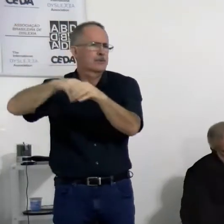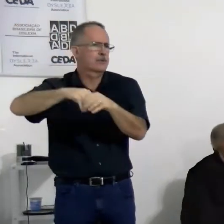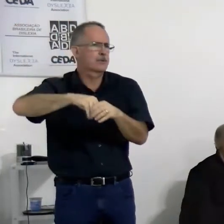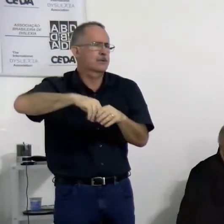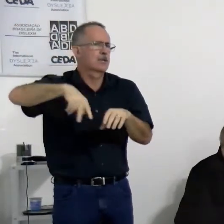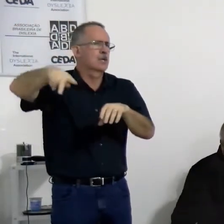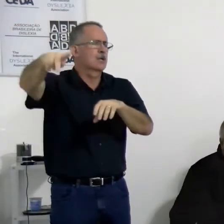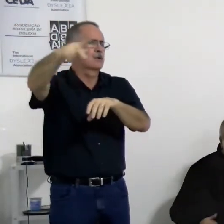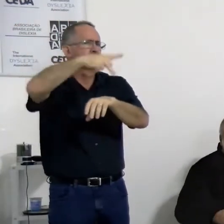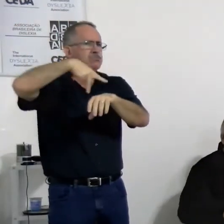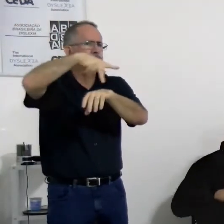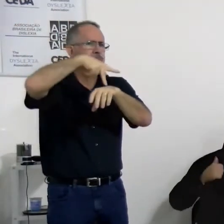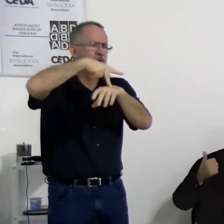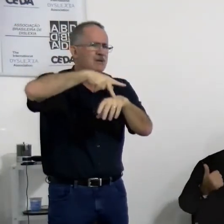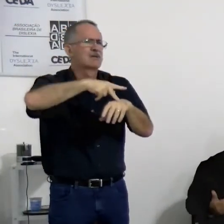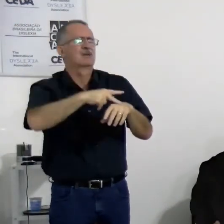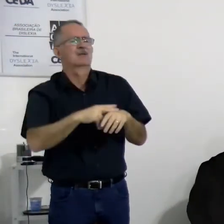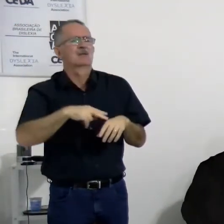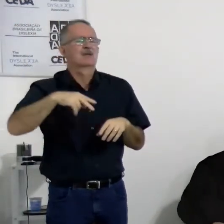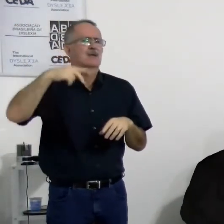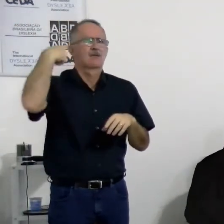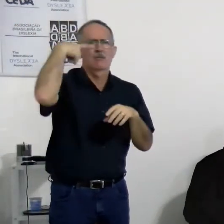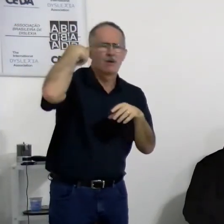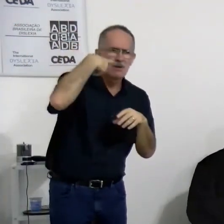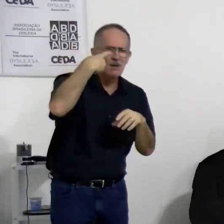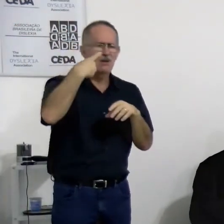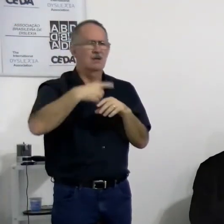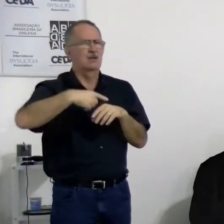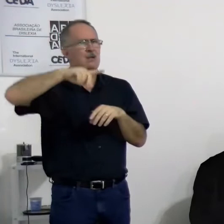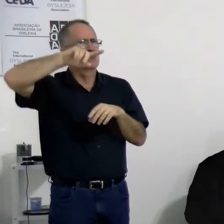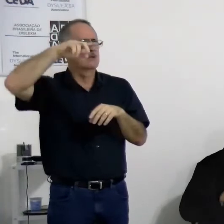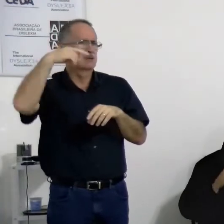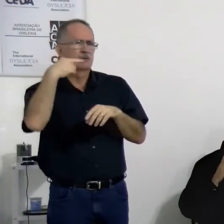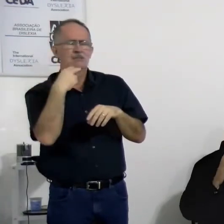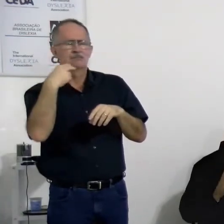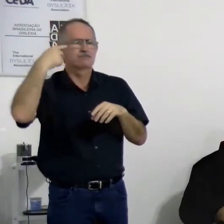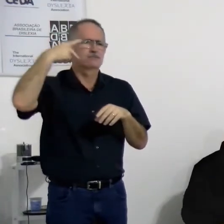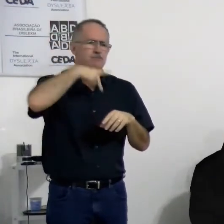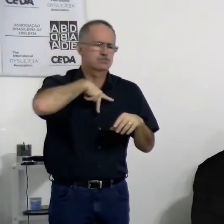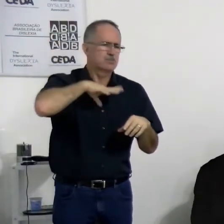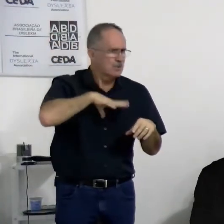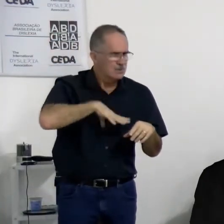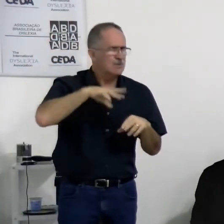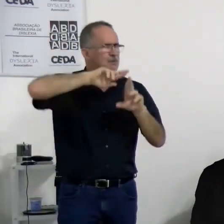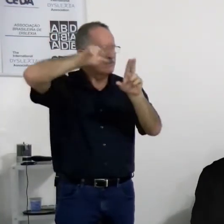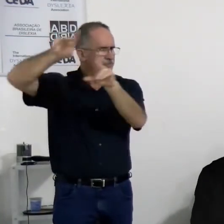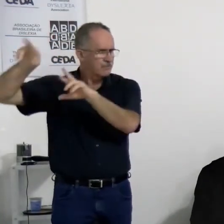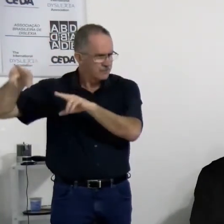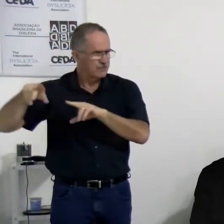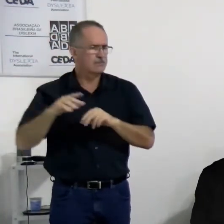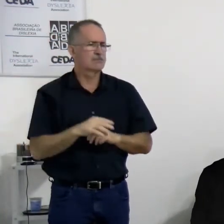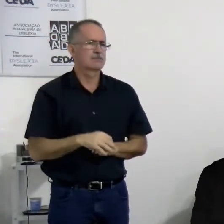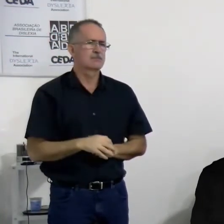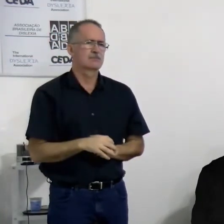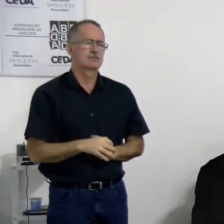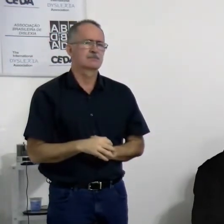você tem crianças de origem hispânica e de várias outras comunidades. Esse conhecimento é muito importante. So I